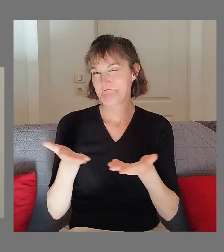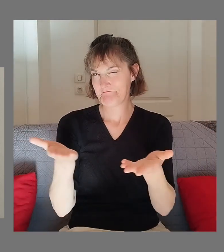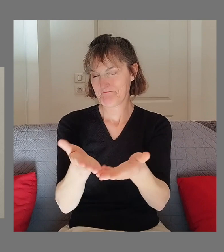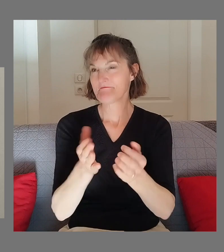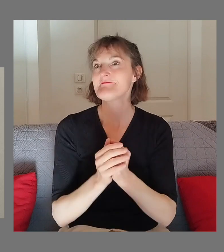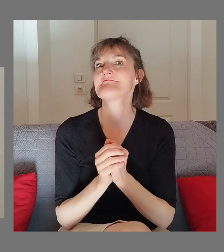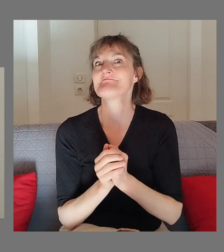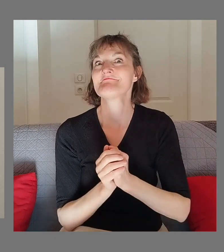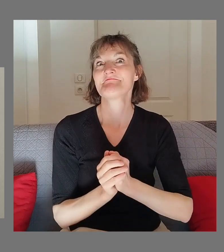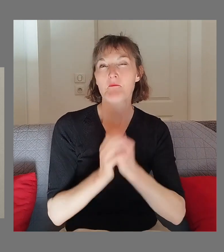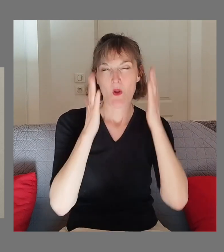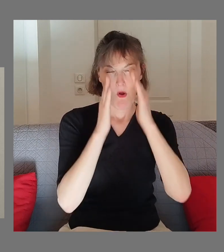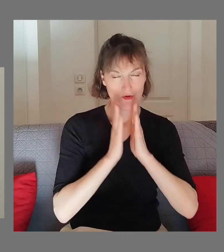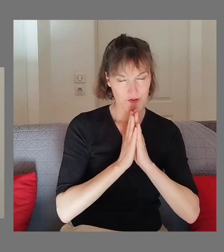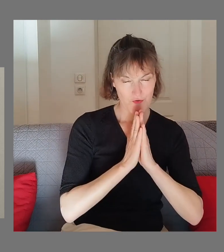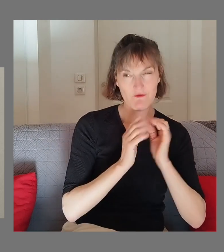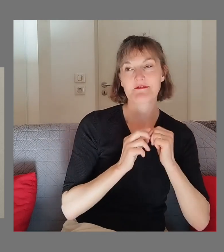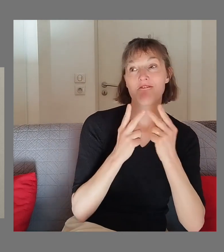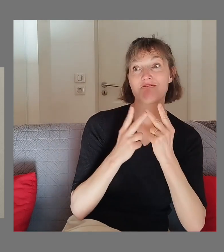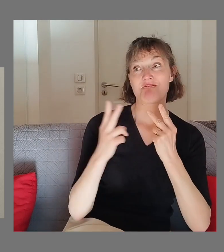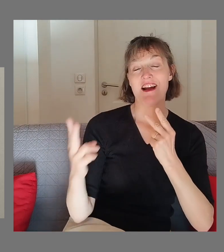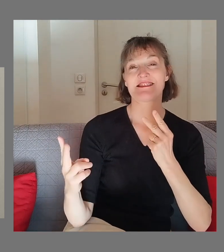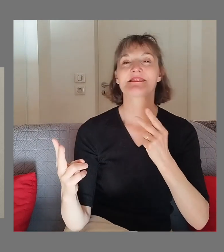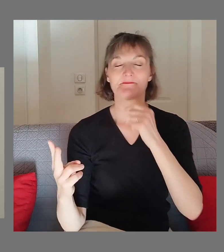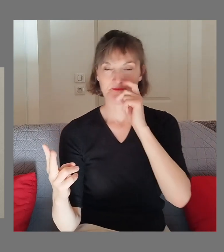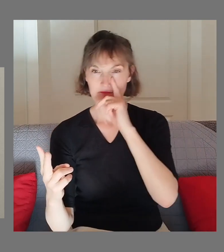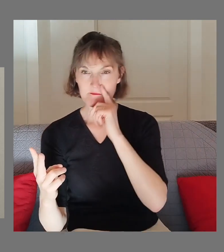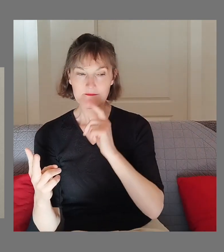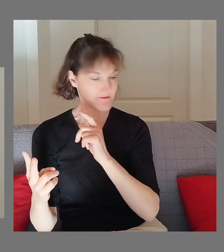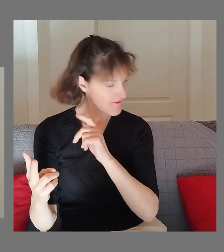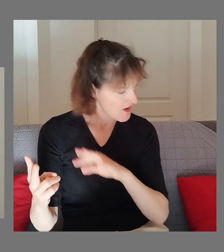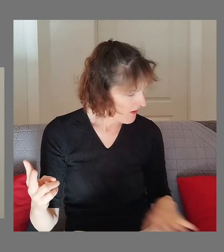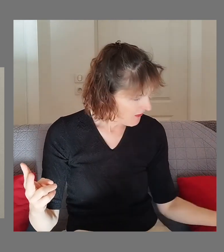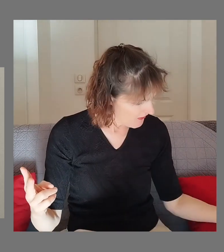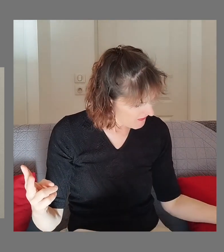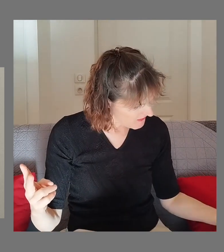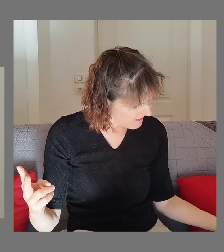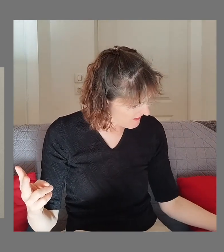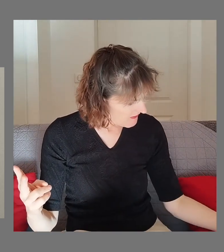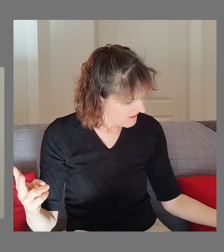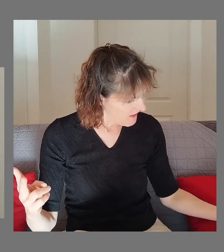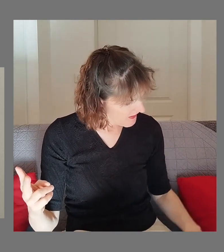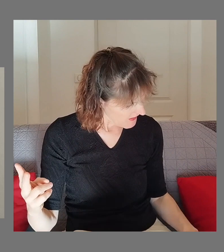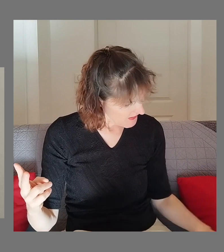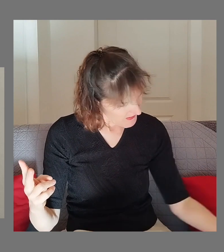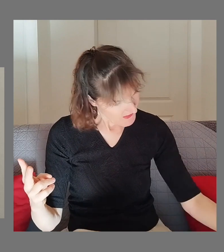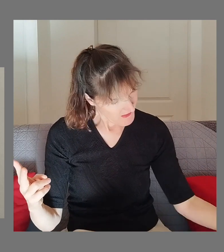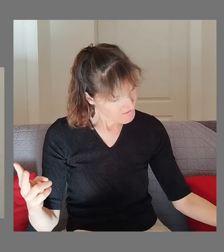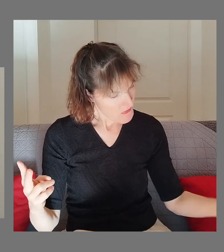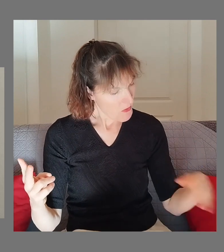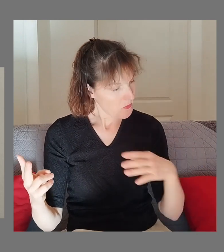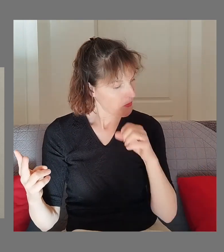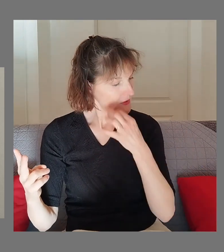signe-objet. Je vais vous en parler. Donc, sœur Marguerite est devant Marie.